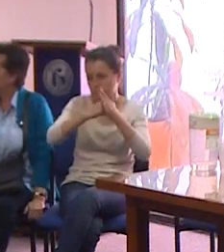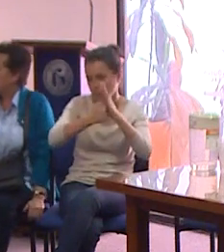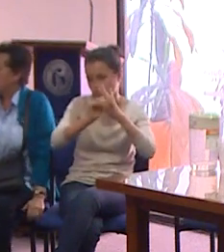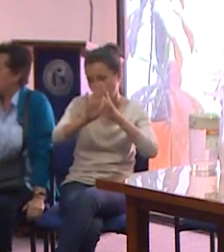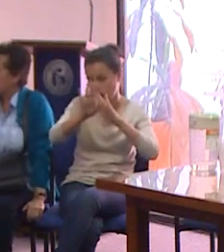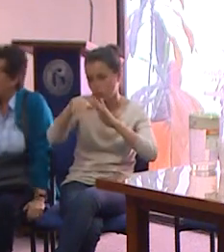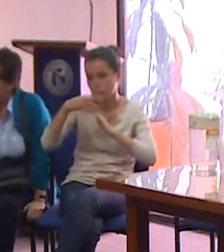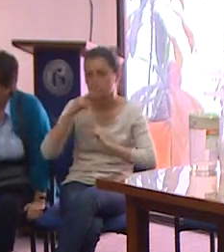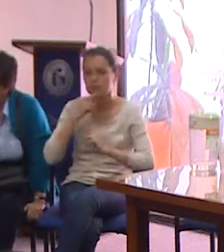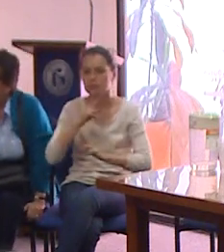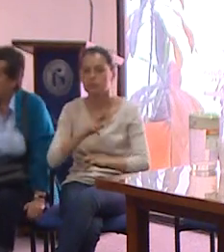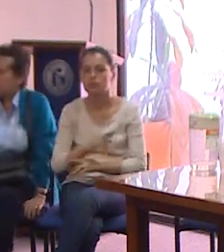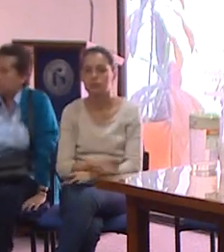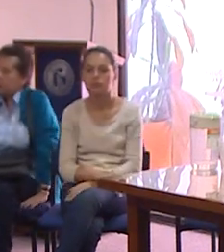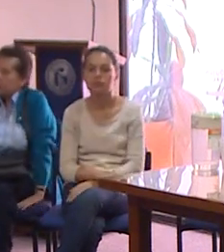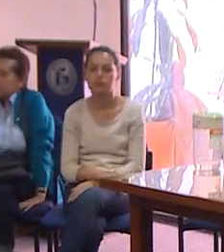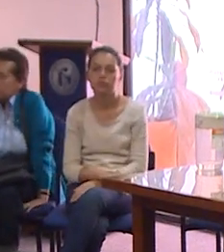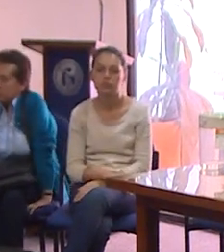Sí, pues queda cerquita.